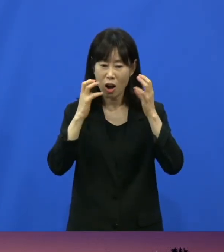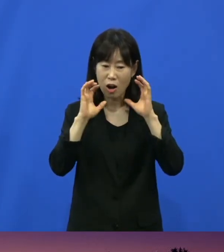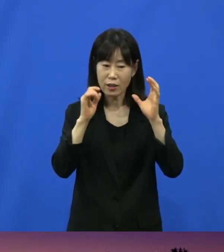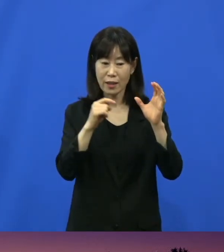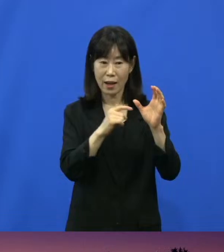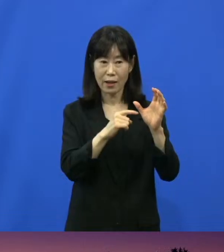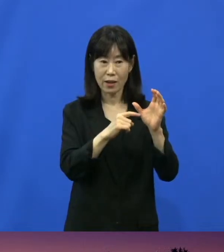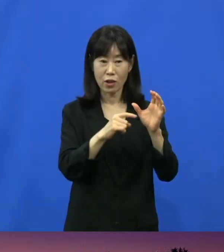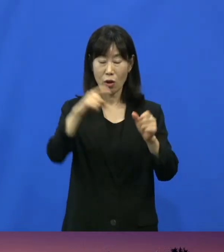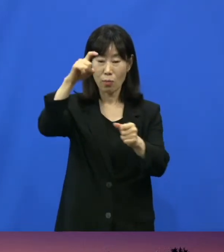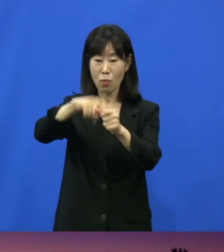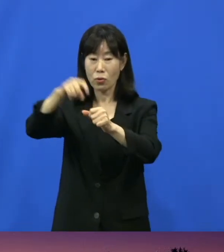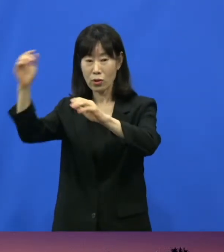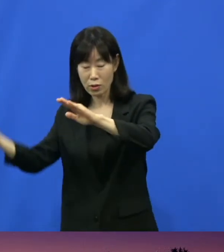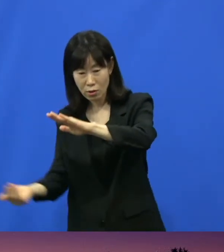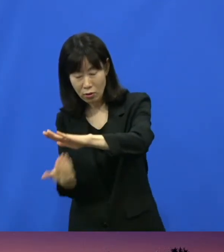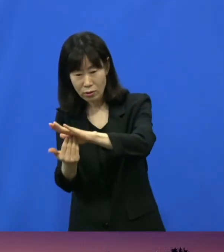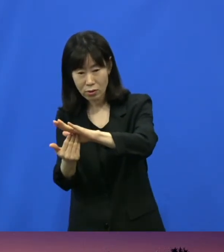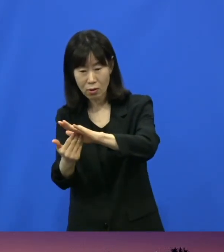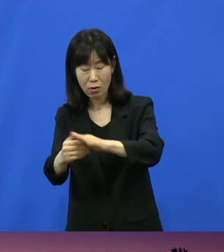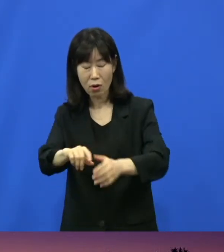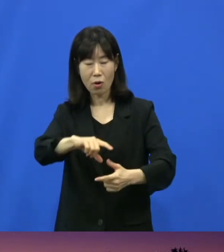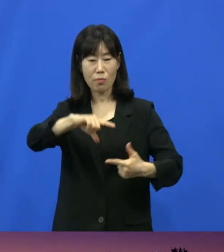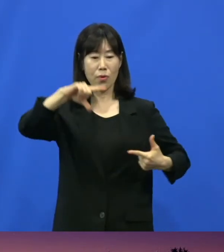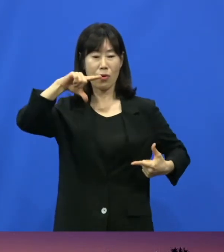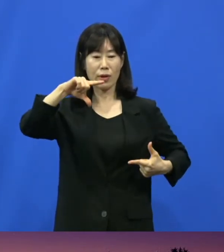어린아이는 성취와 무슨 명함이 없어요. 어린아이.